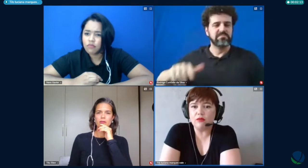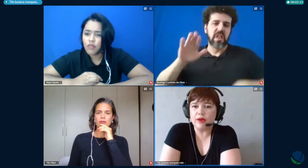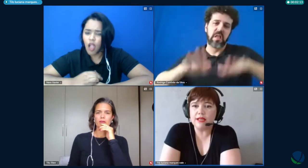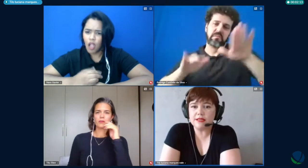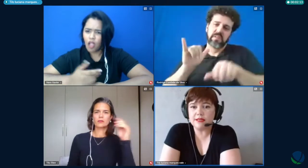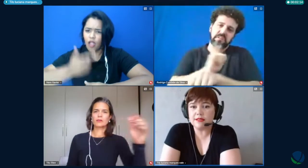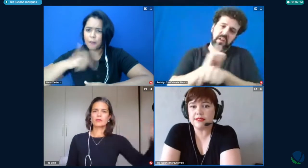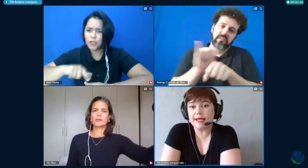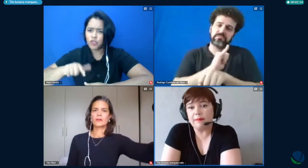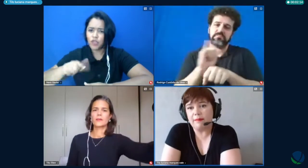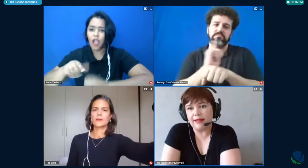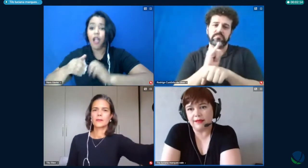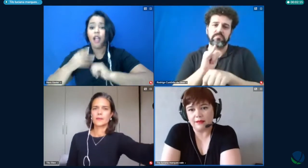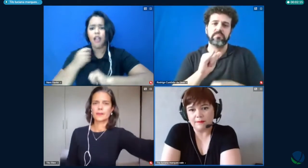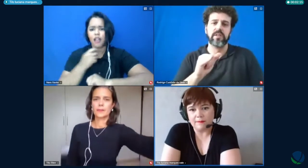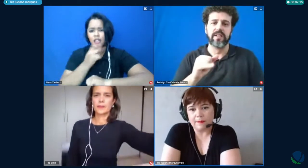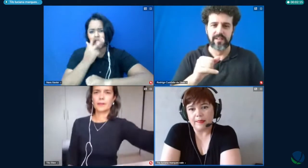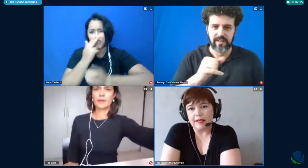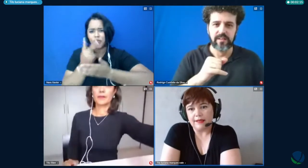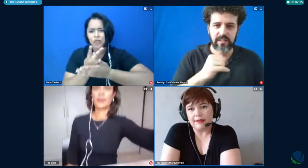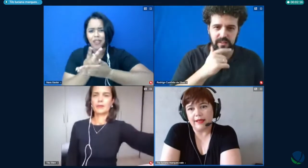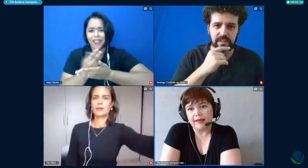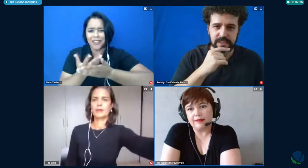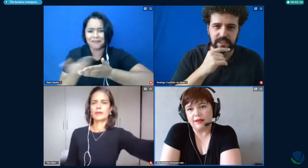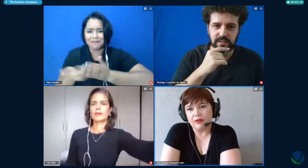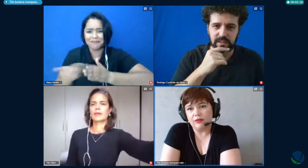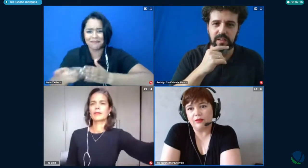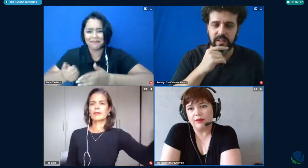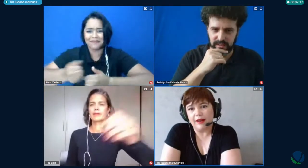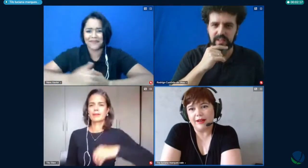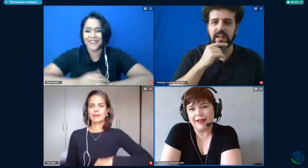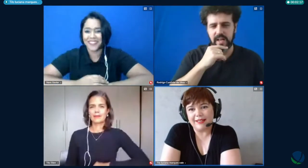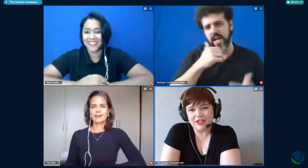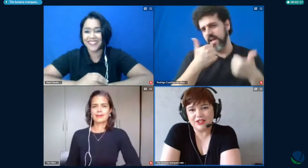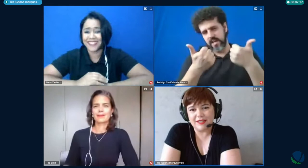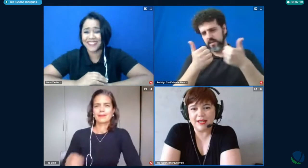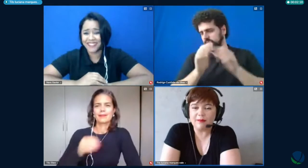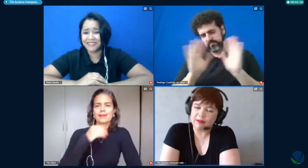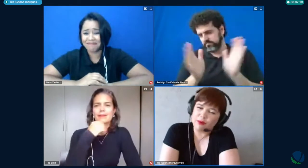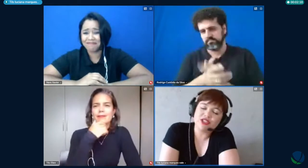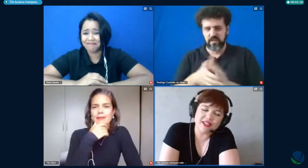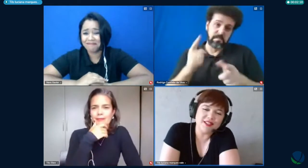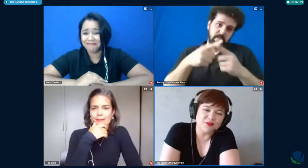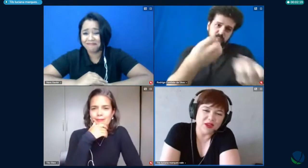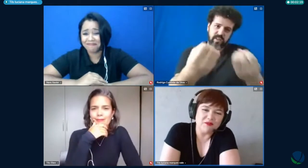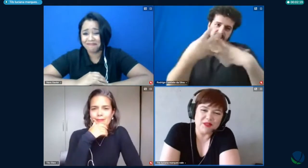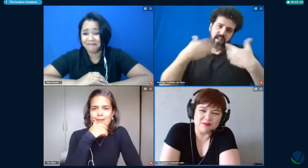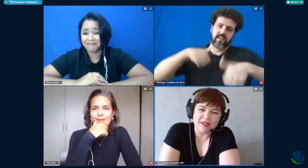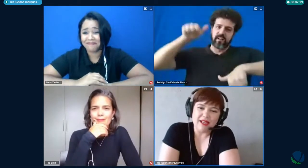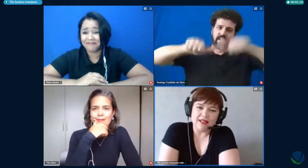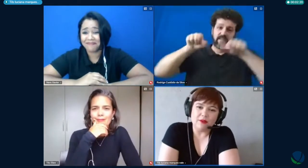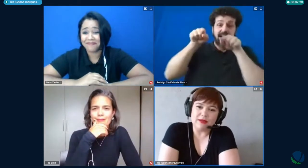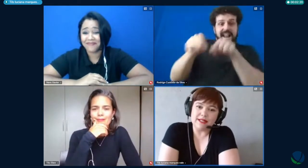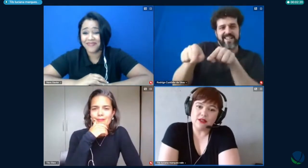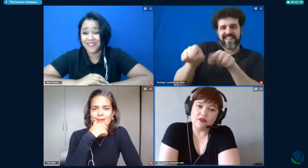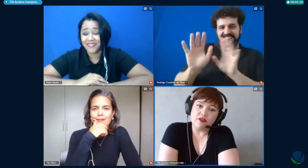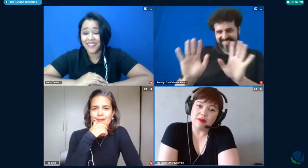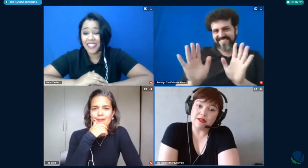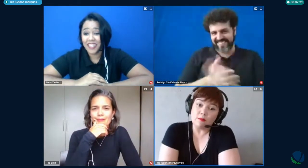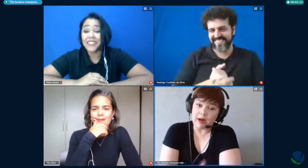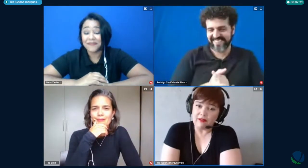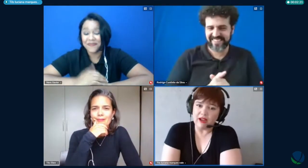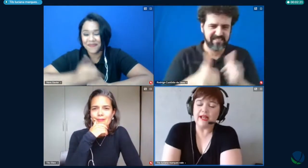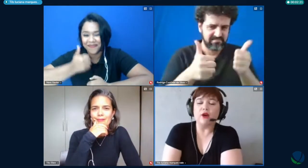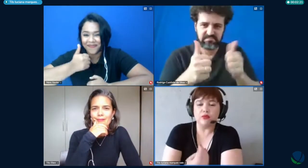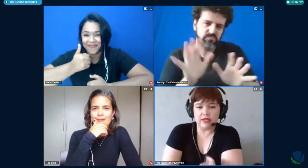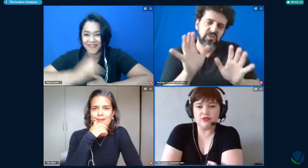sinais. Então, eles se repetem, né? Então, acredito que se repete. Pode ter sido um erro mesmo. Não, mas isso é